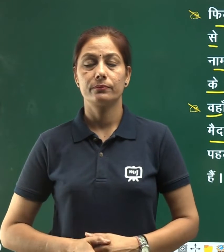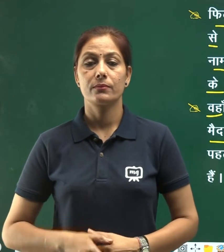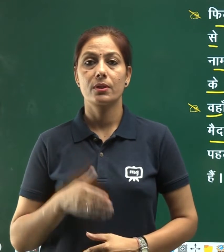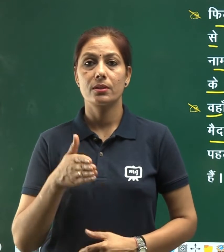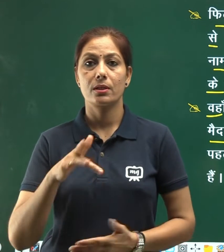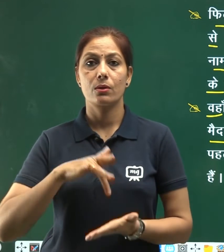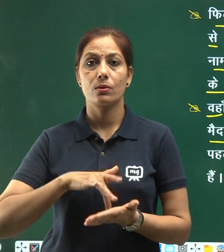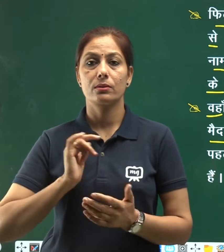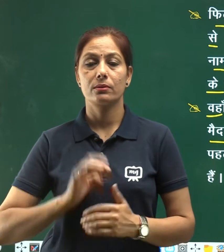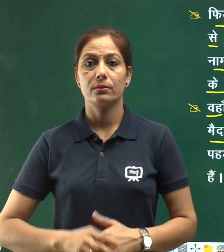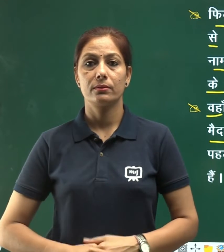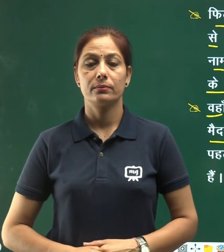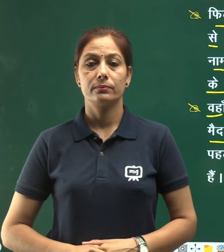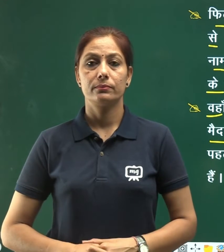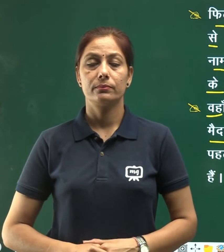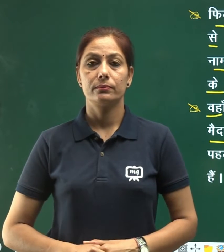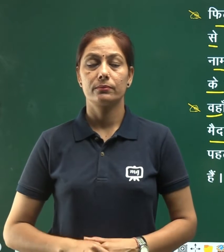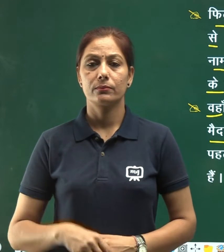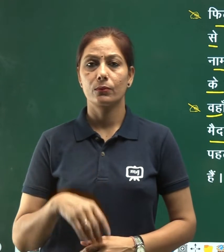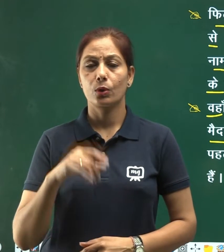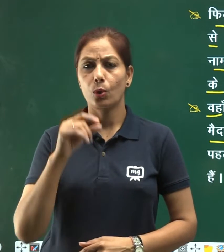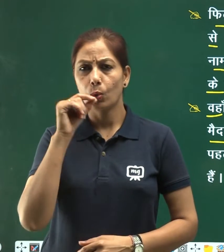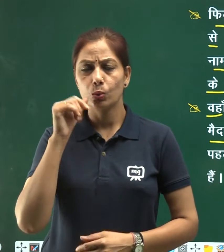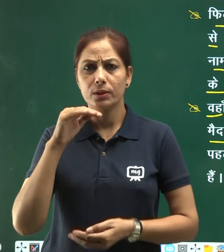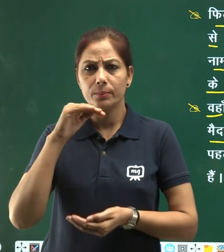जहां अप्पू और दुर्गा